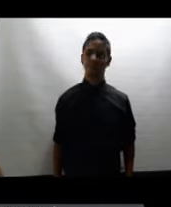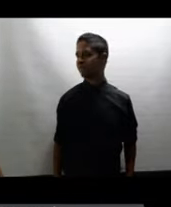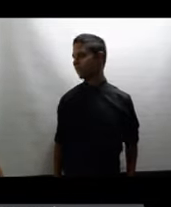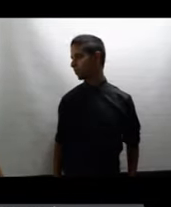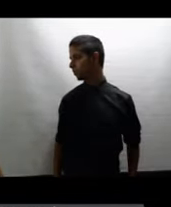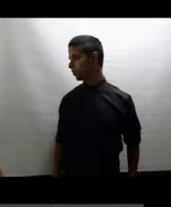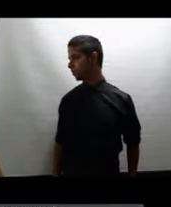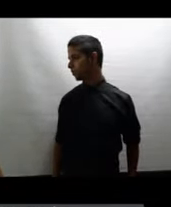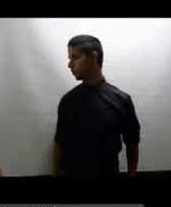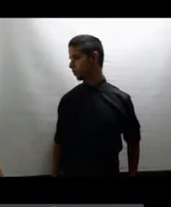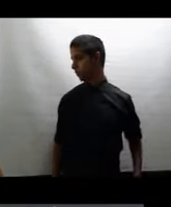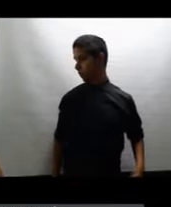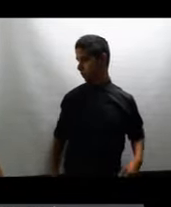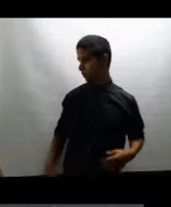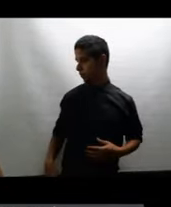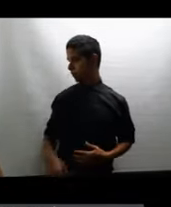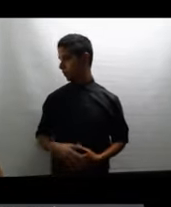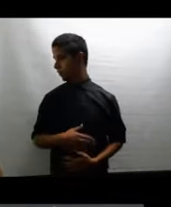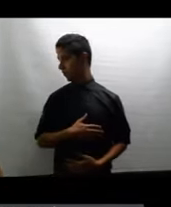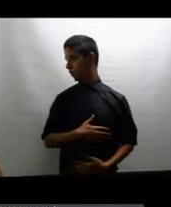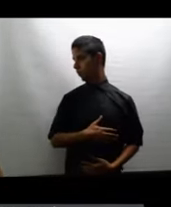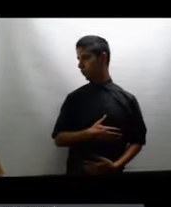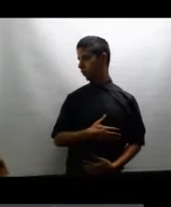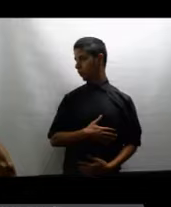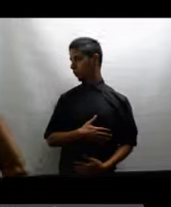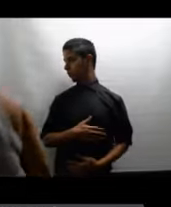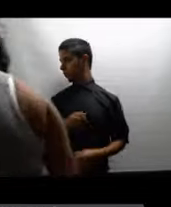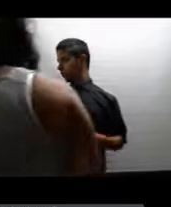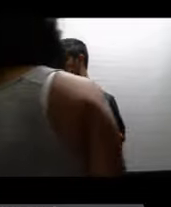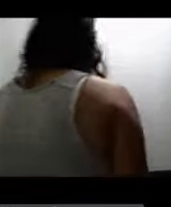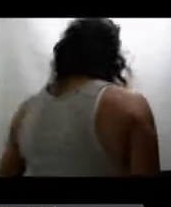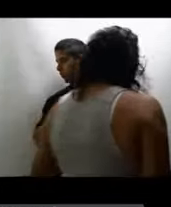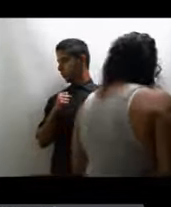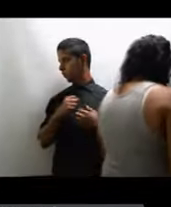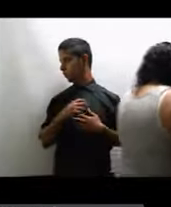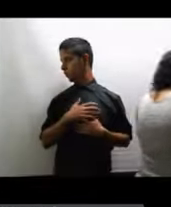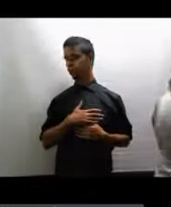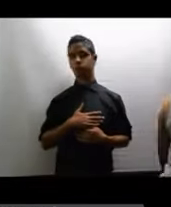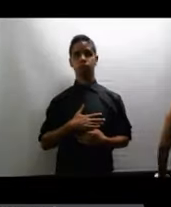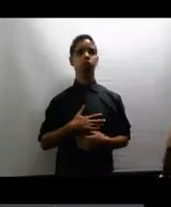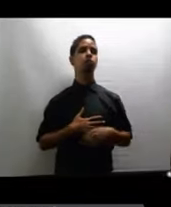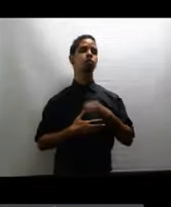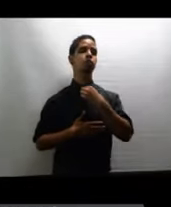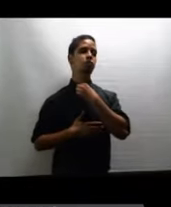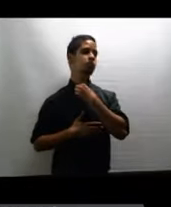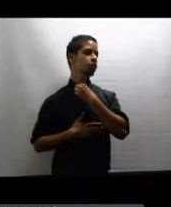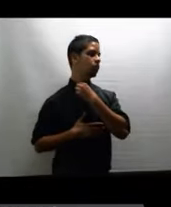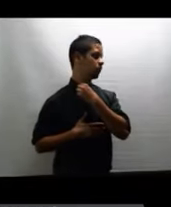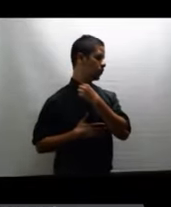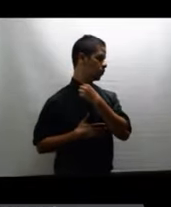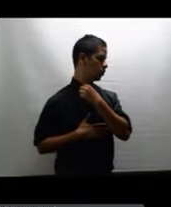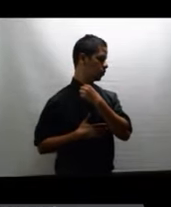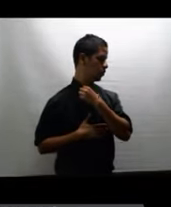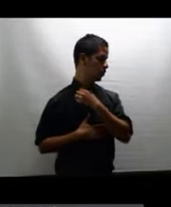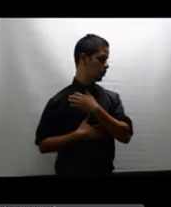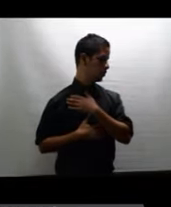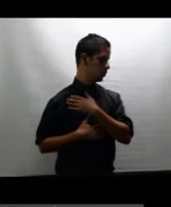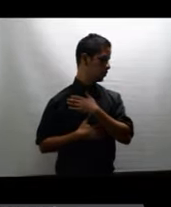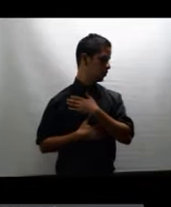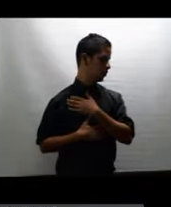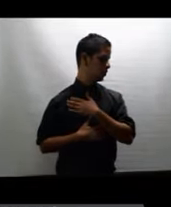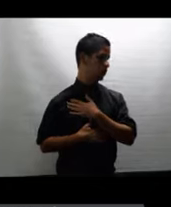Esta emisora y sus anunciantes no necesariamente se solidarizan con las expresiones vertidas en el siguiente